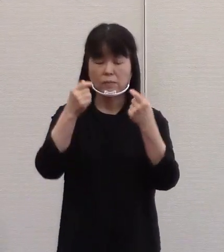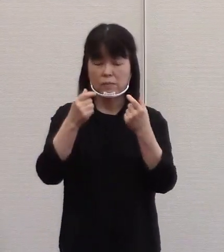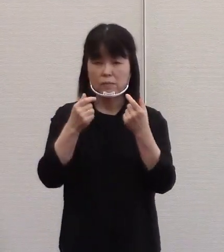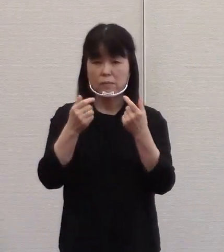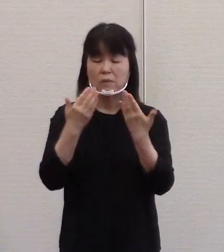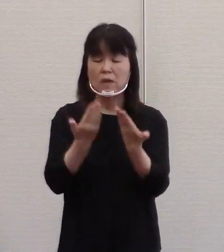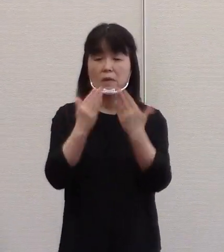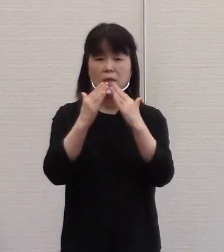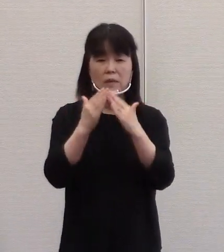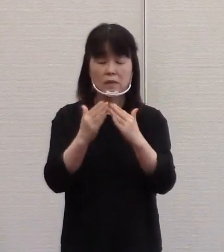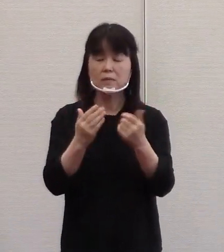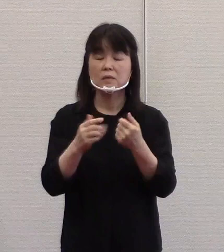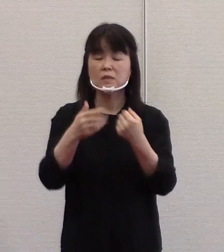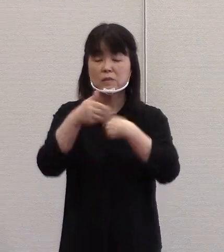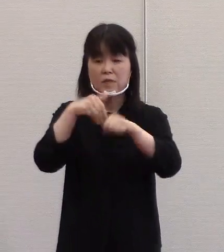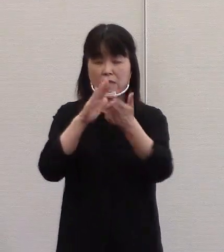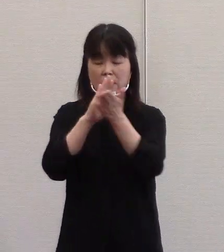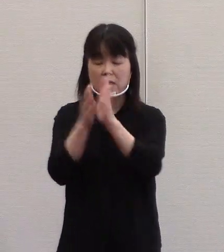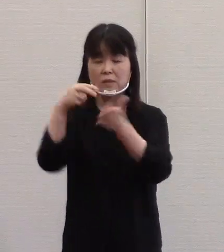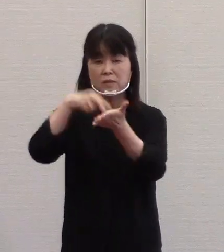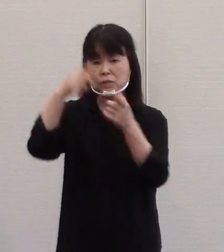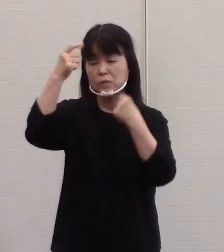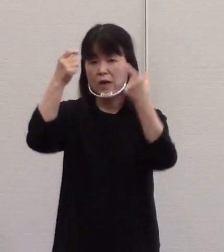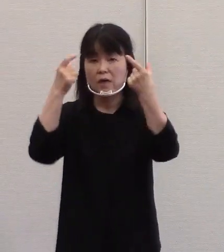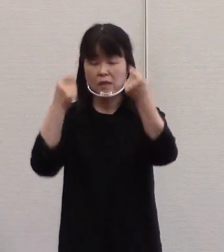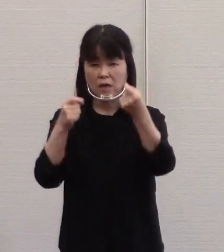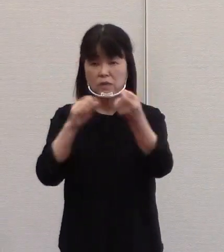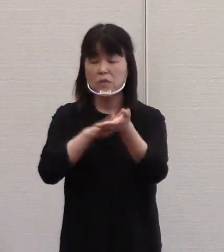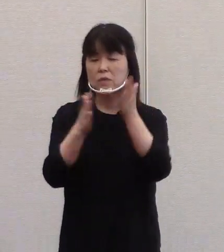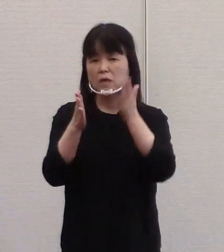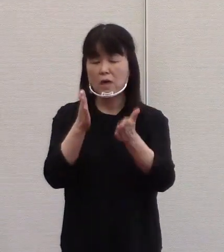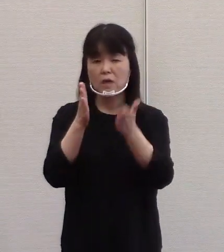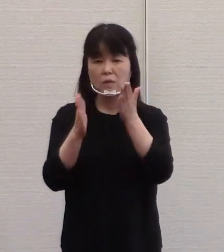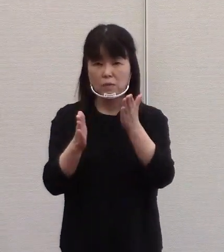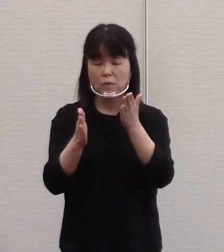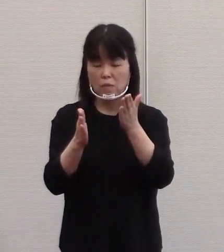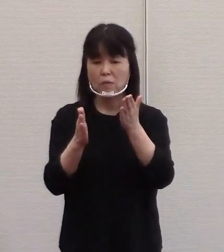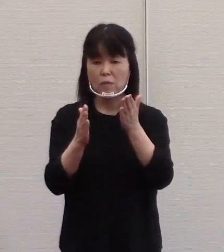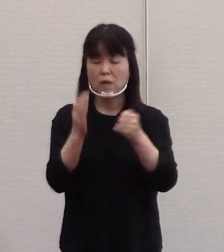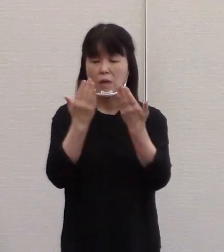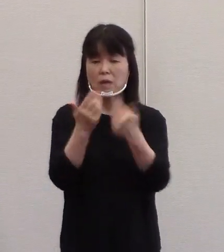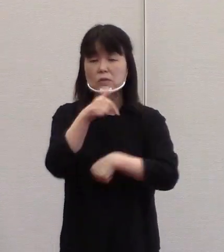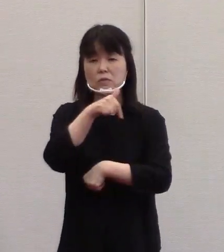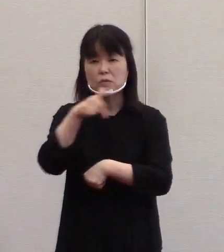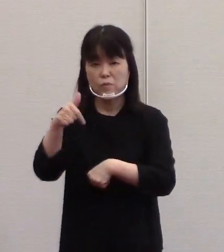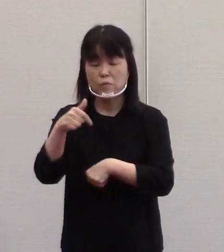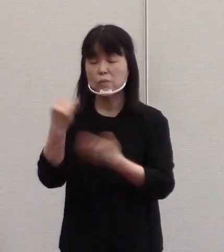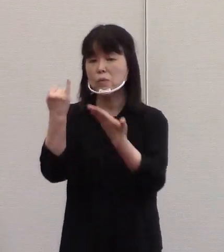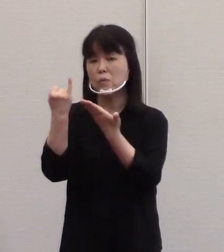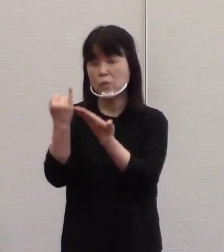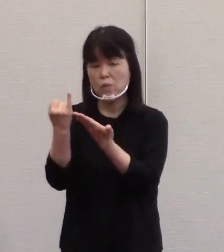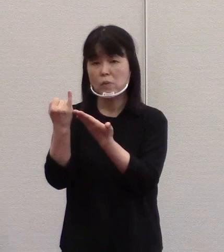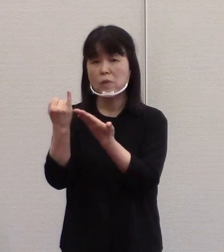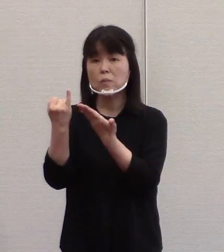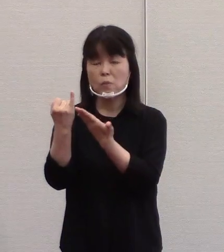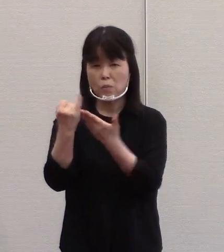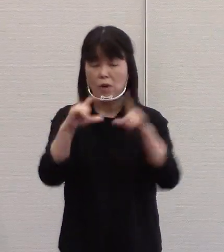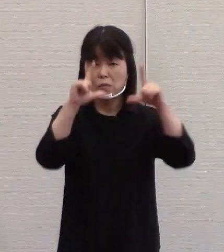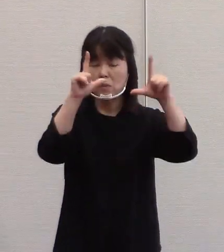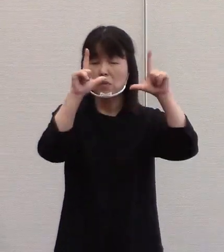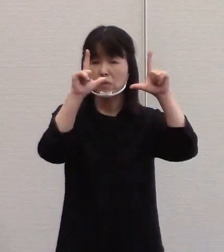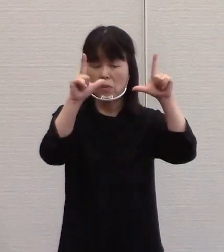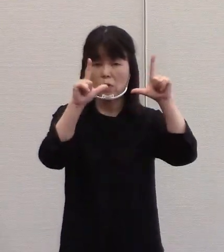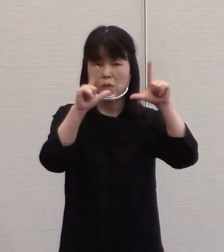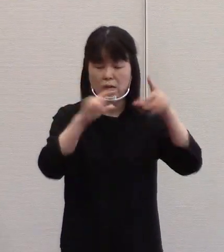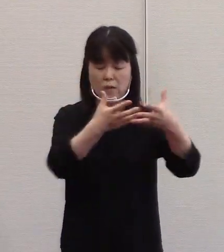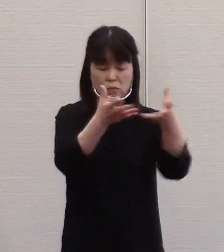東京都新宿区の劇場で集団感染が発生した公演を鑑賞